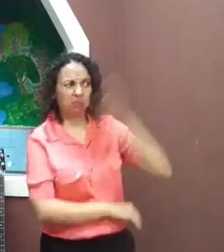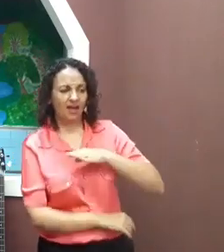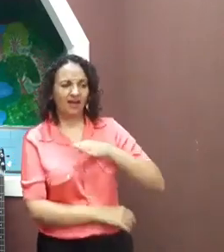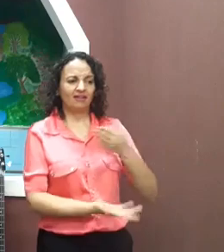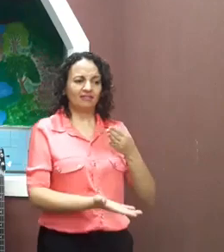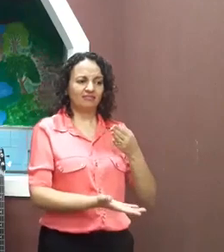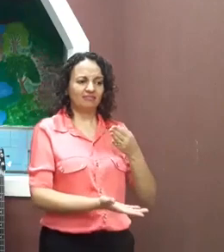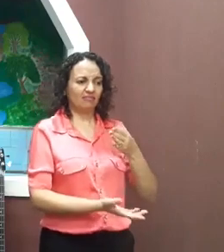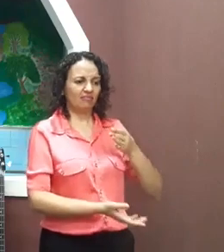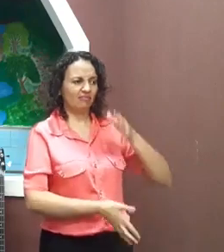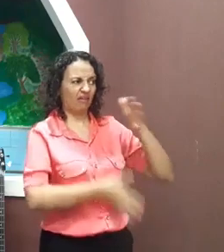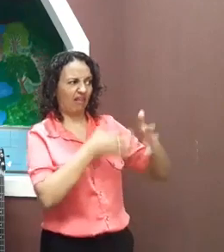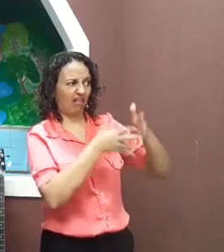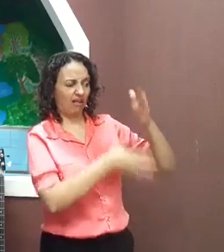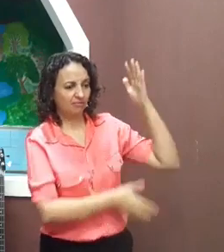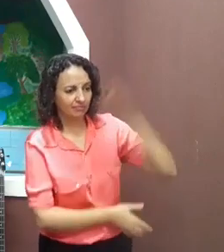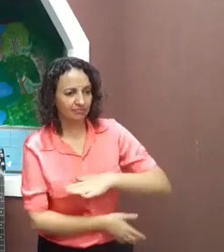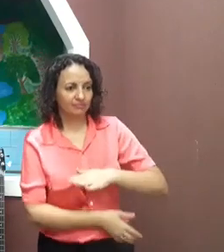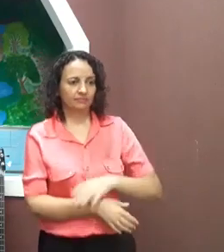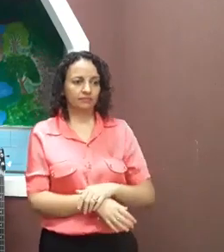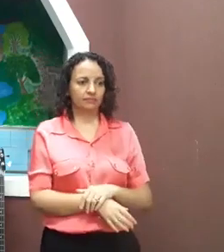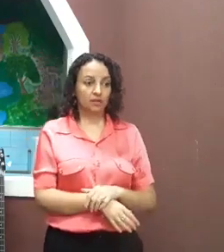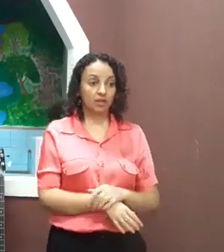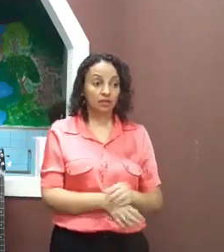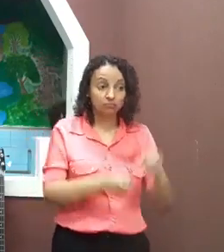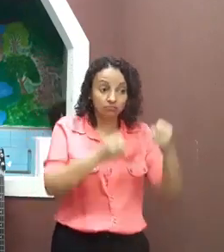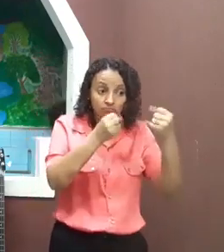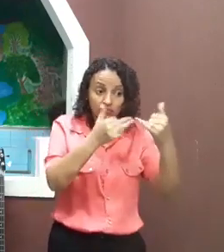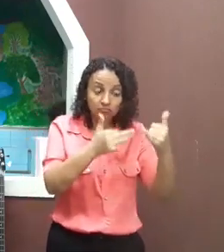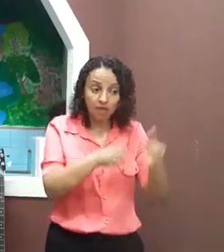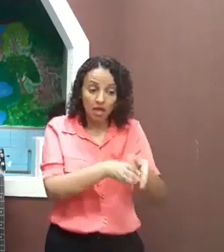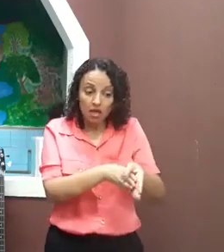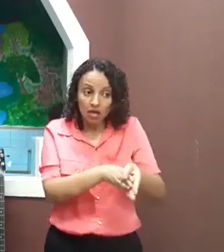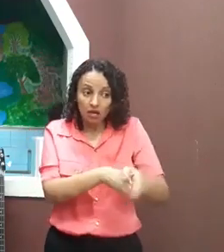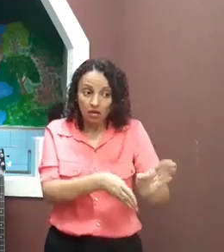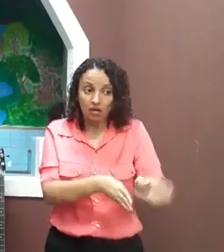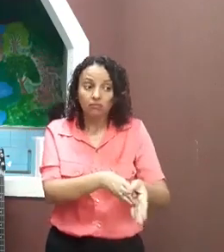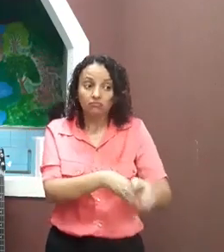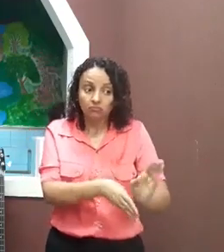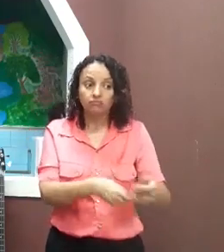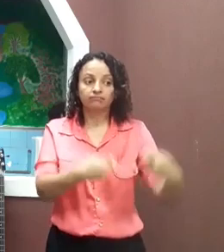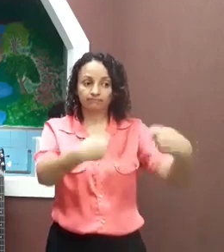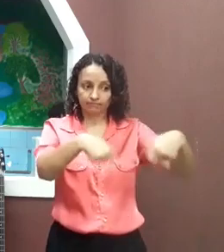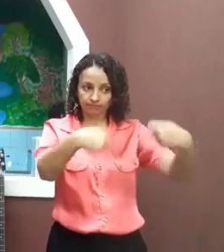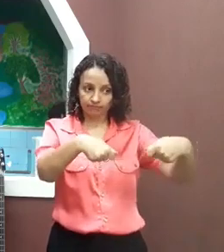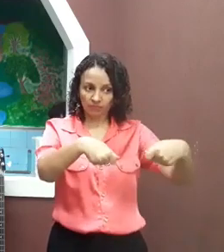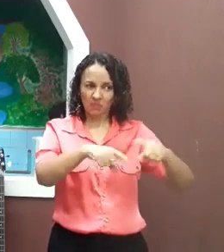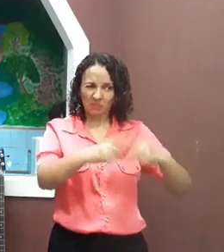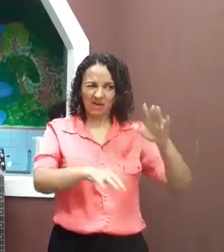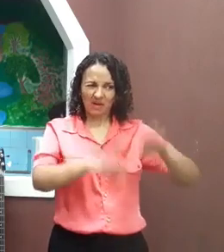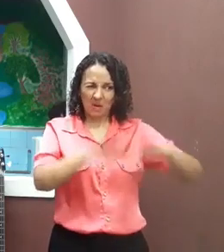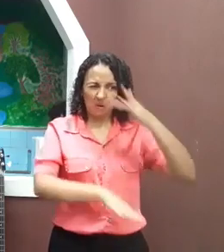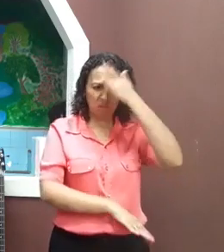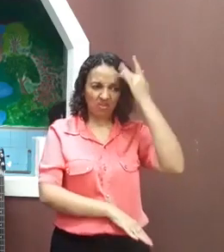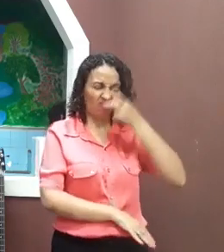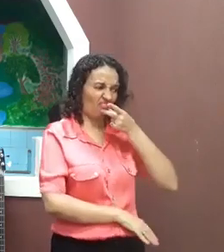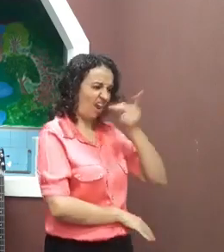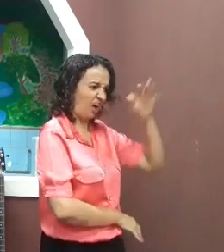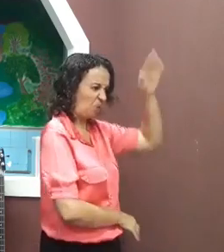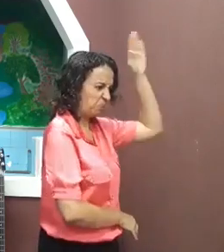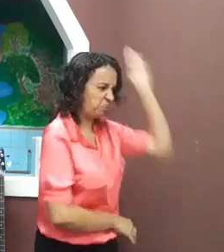de realidade, não estou falando de exortação. Eu estou falando daquele um que só declara derrota na vida do outro. A gente precisa se